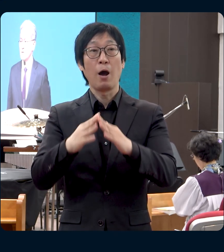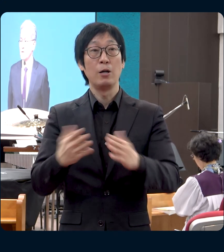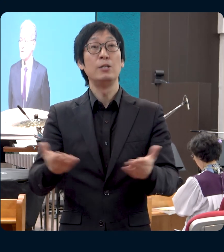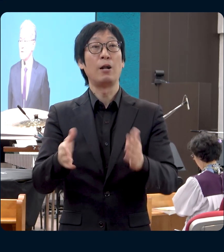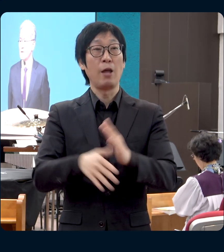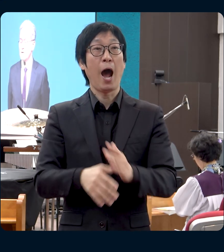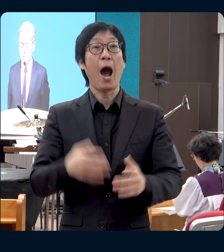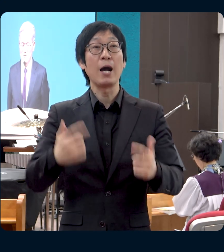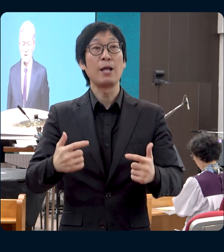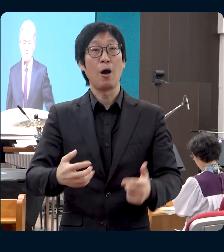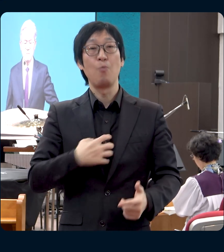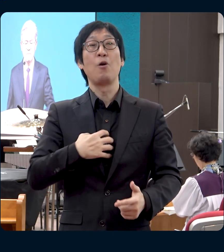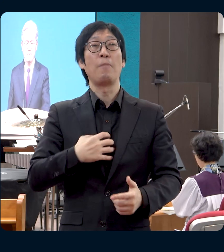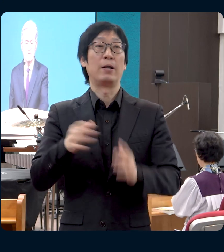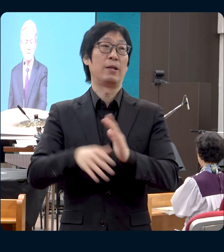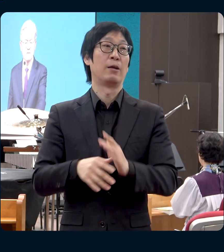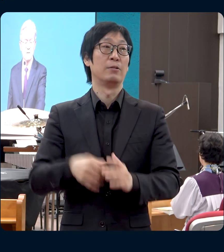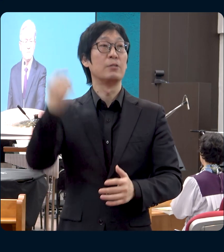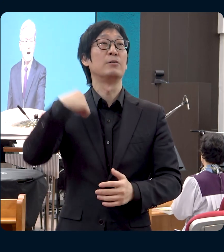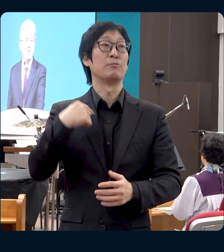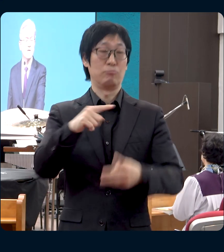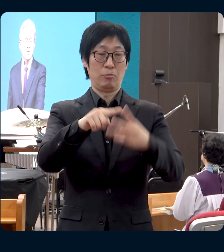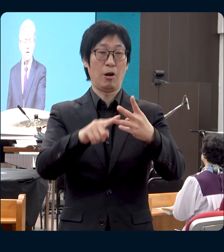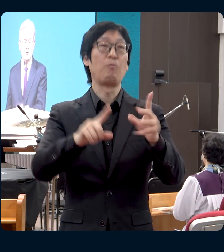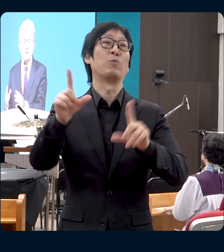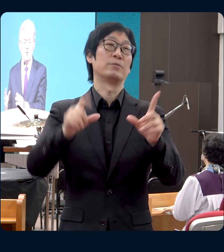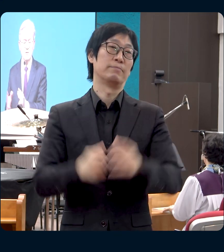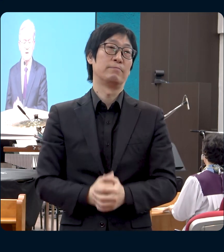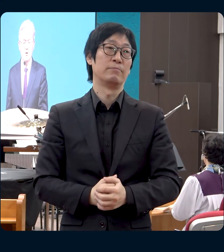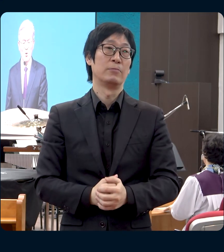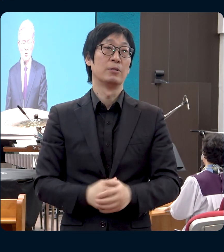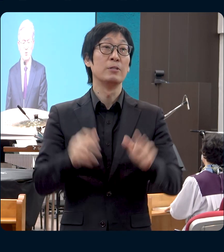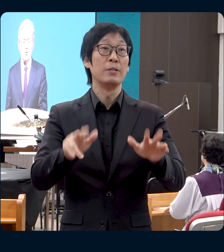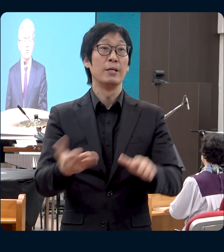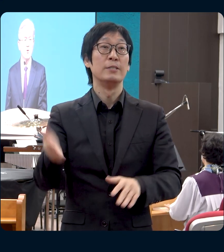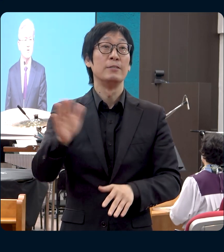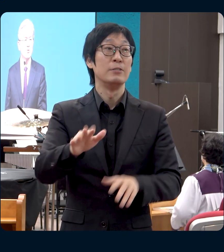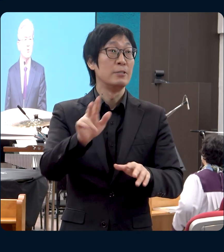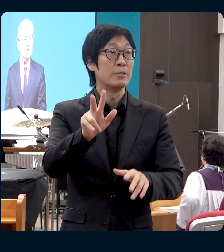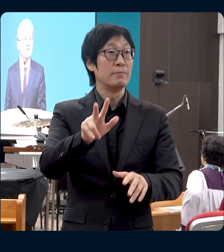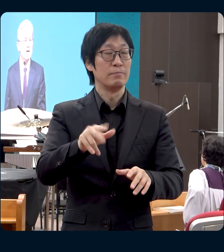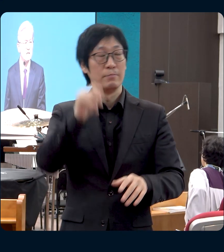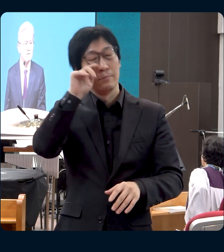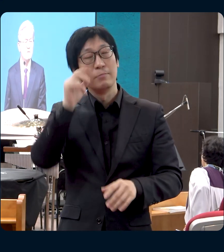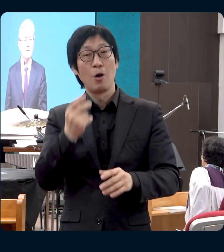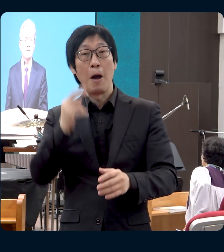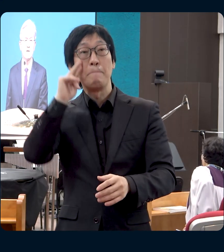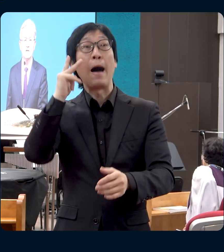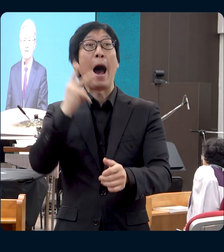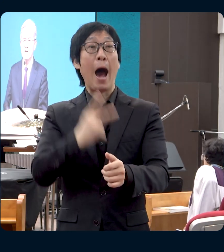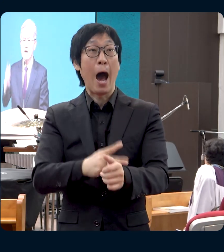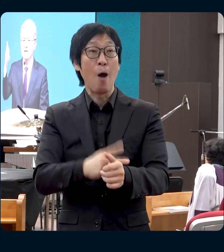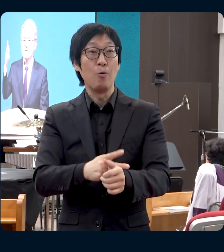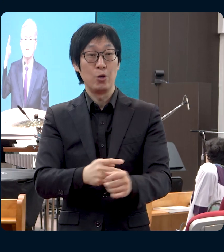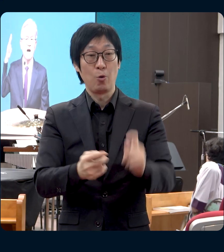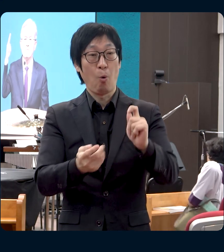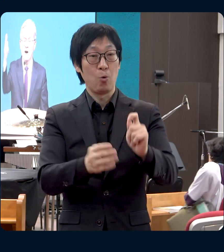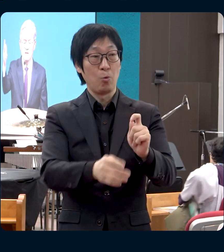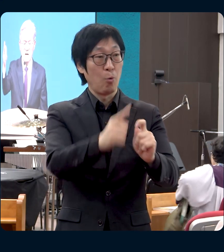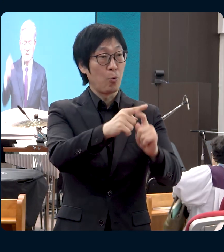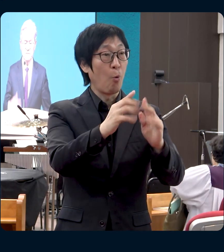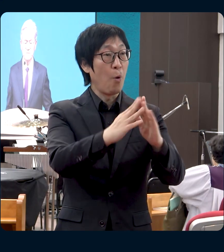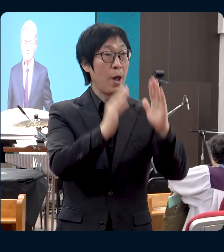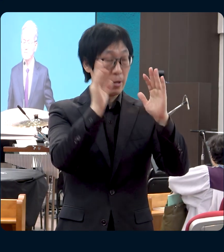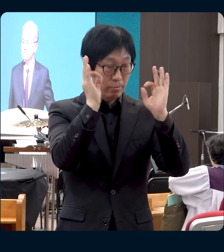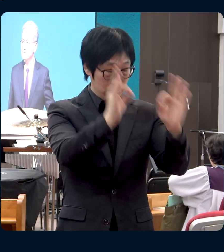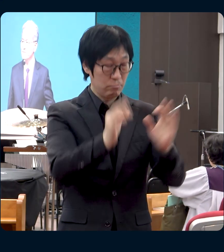거죠. 그런데 바울 사도에게 들려온 고린도 교회 성도들의 이야기는요, 이 세 가지를 다